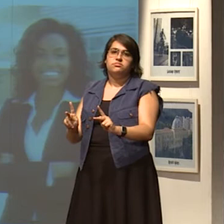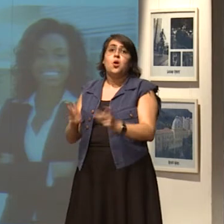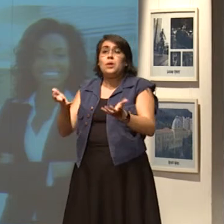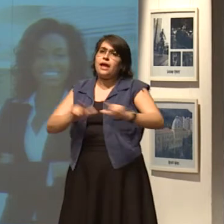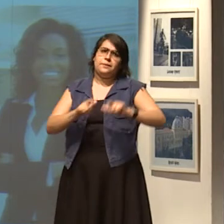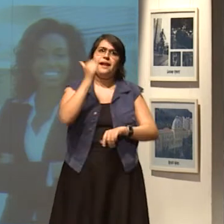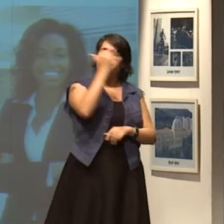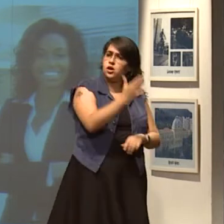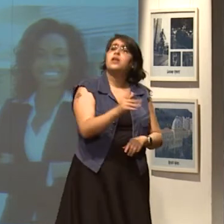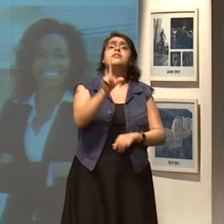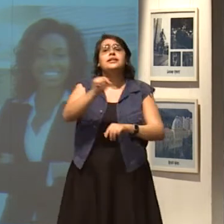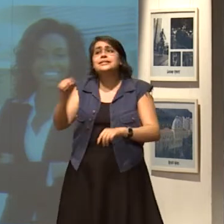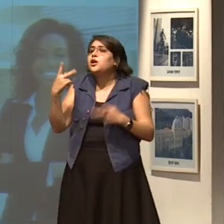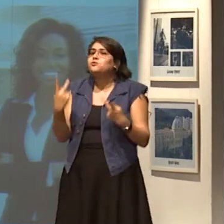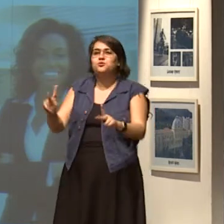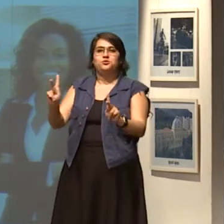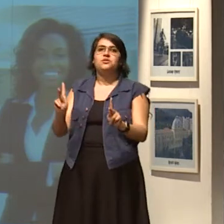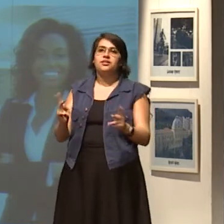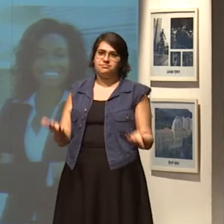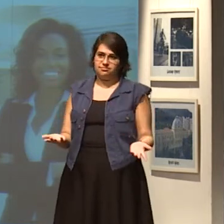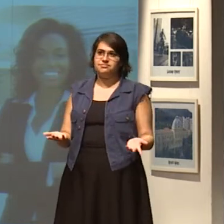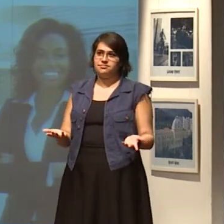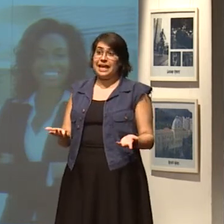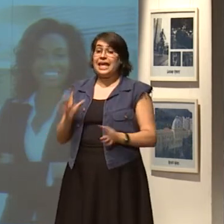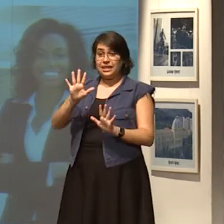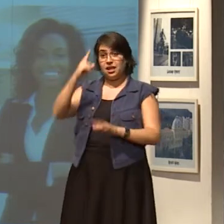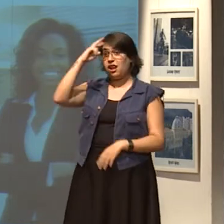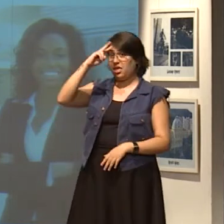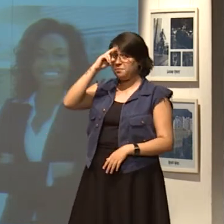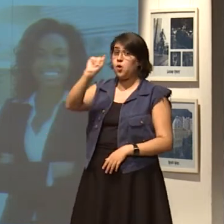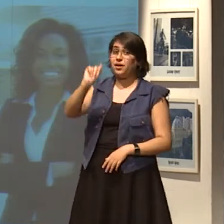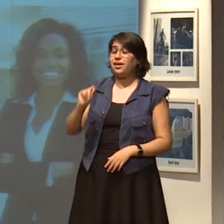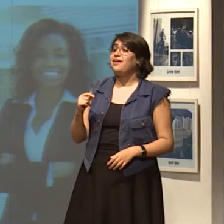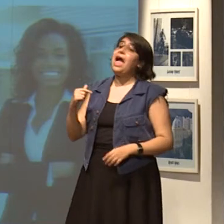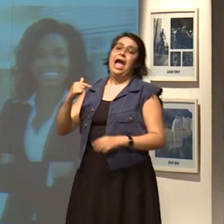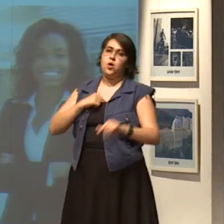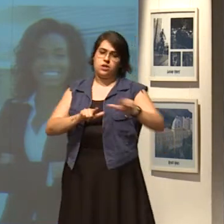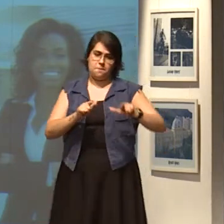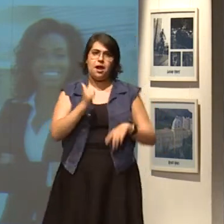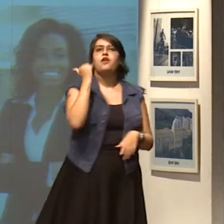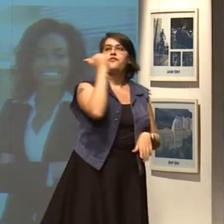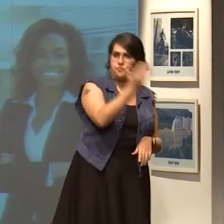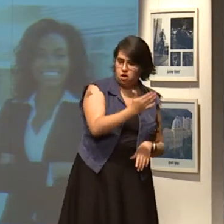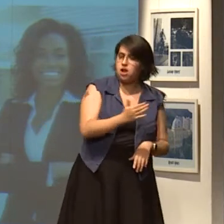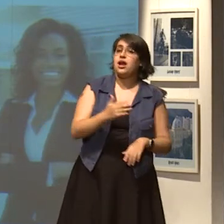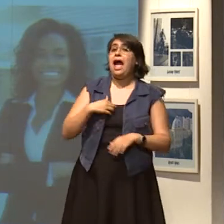escolha. Se você quiser trabalhar fora, você pode escolher, a escolha é sua. Mas lembrando que quando